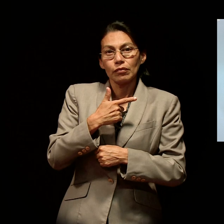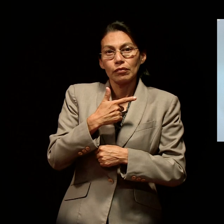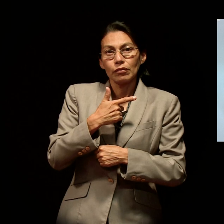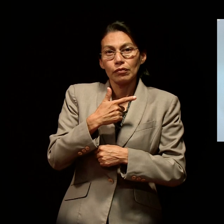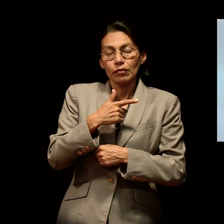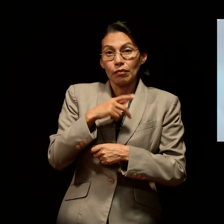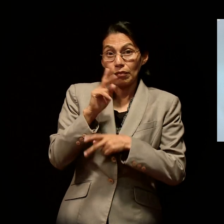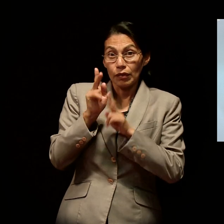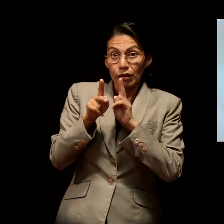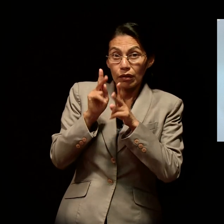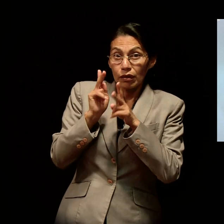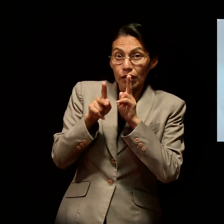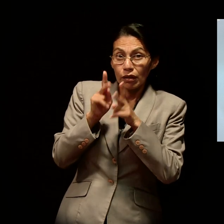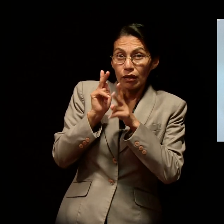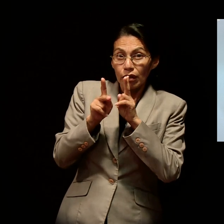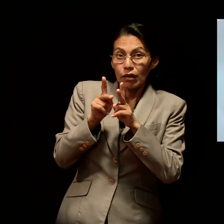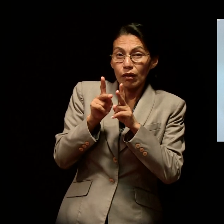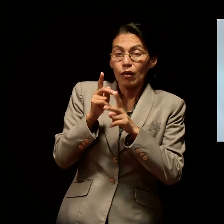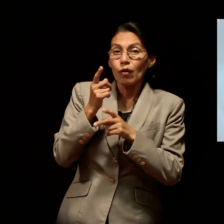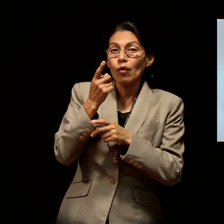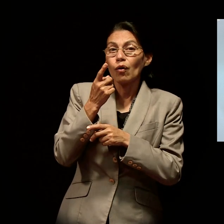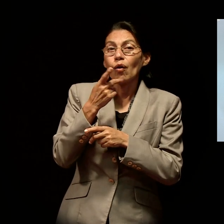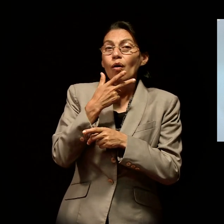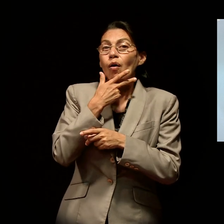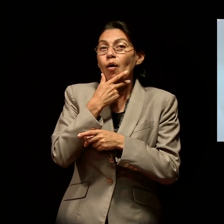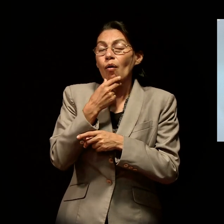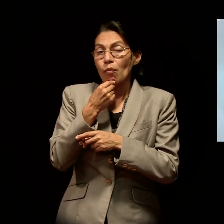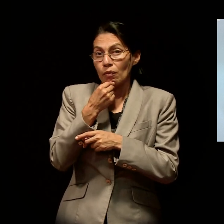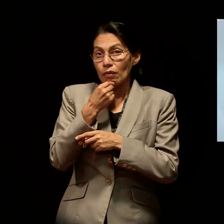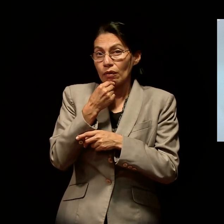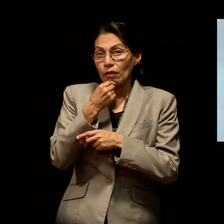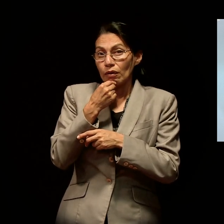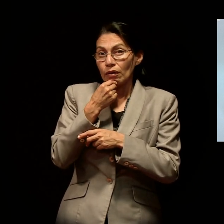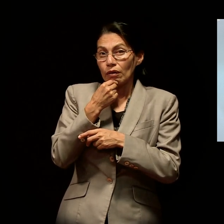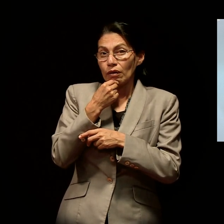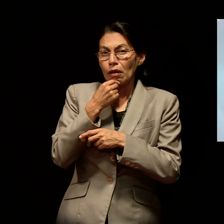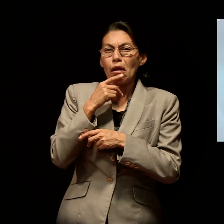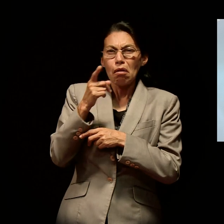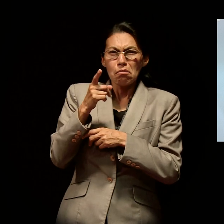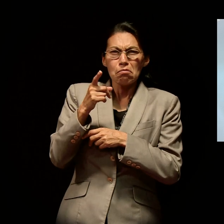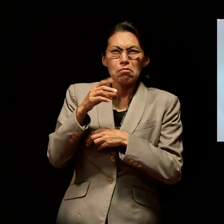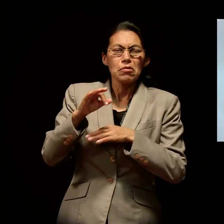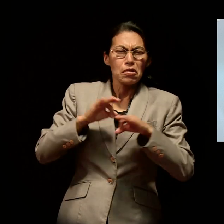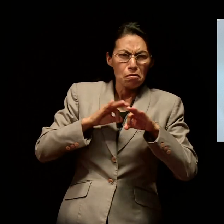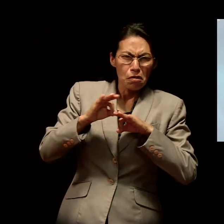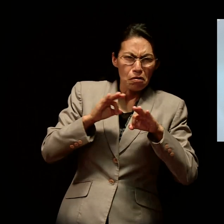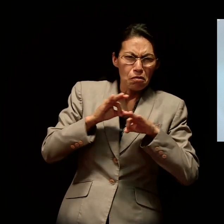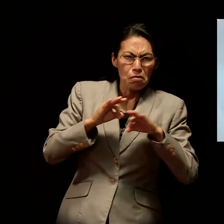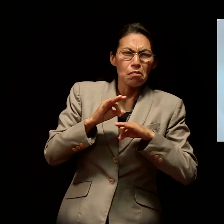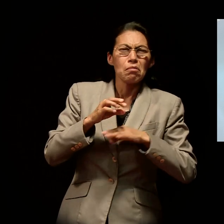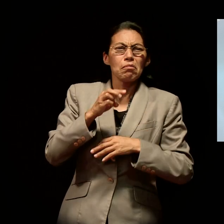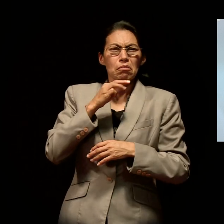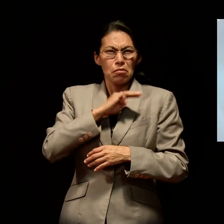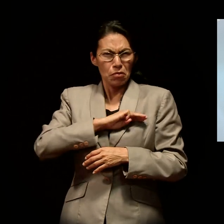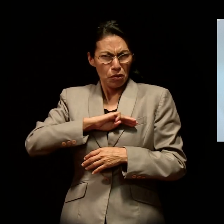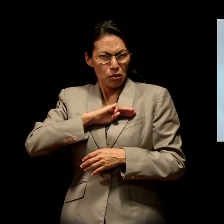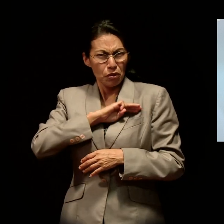con un hombre que por experiencia en su servicio misionero abnegado